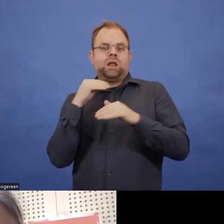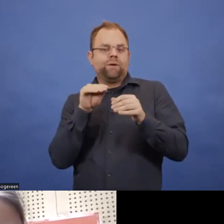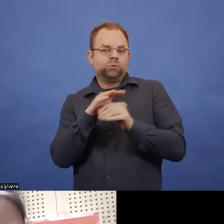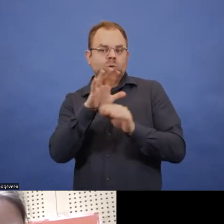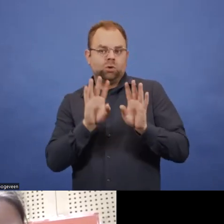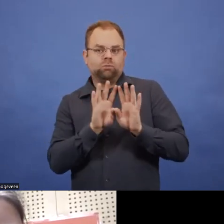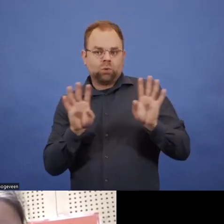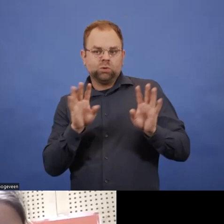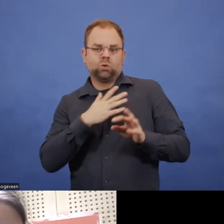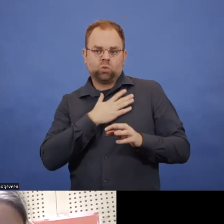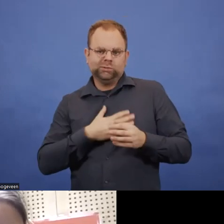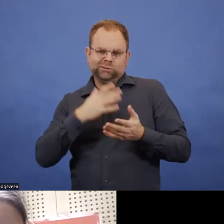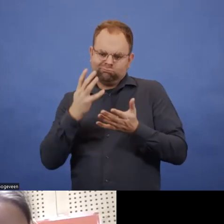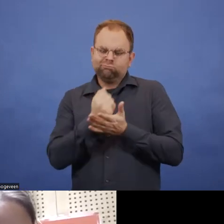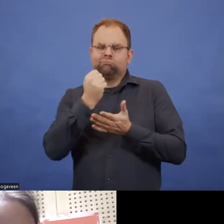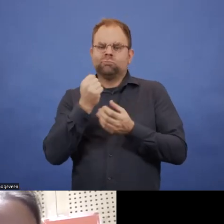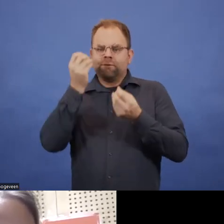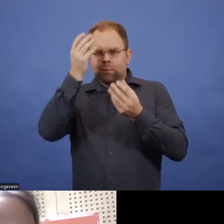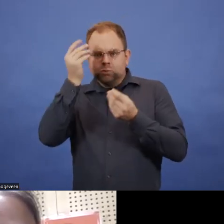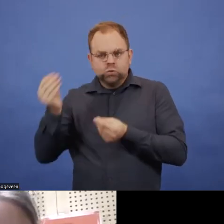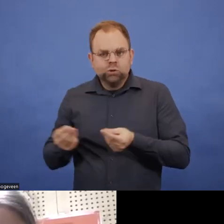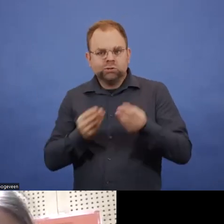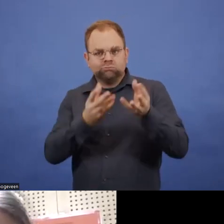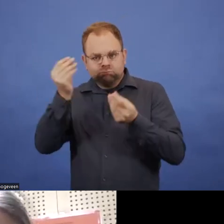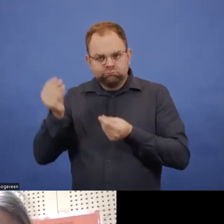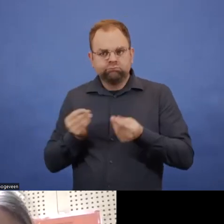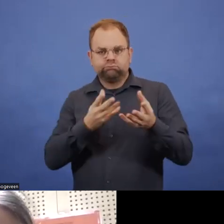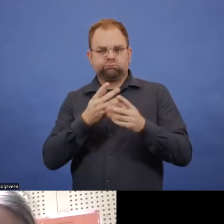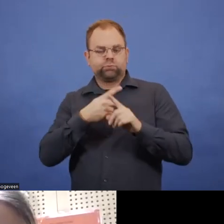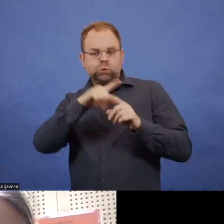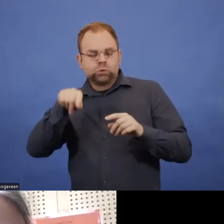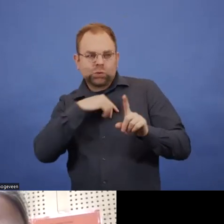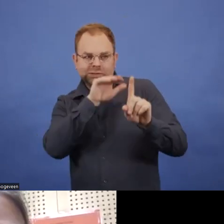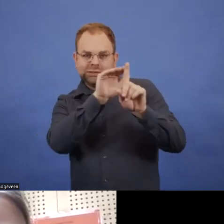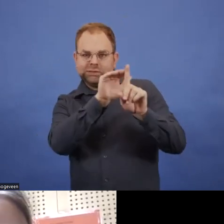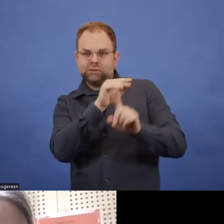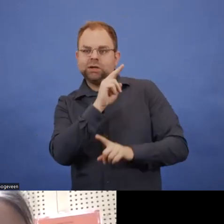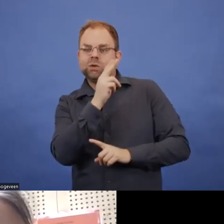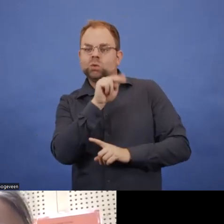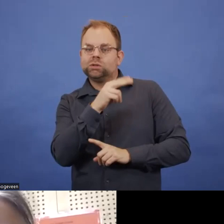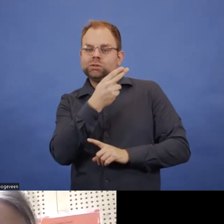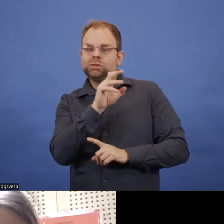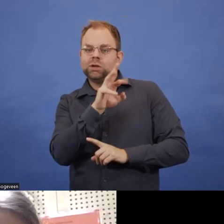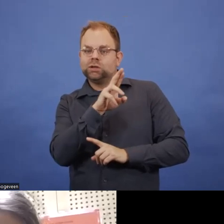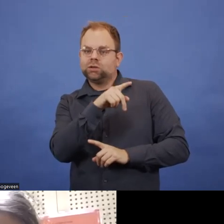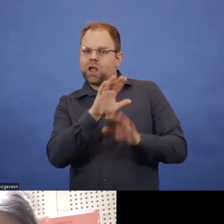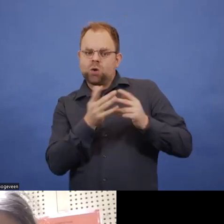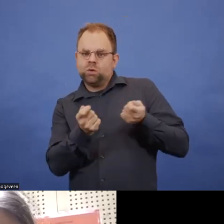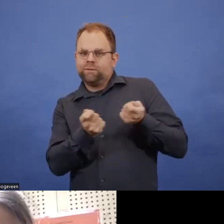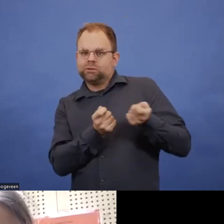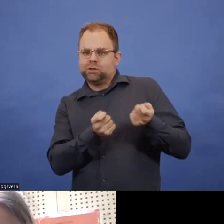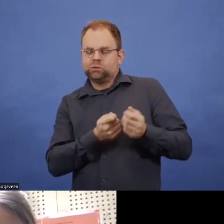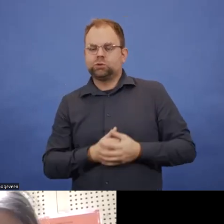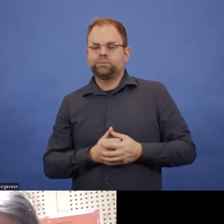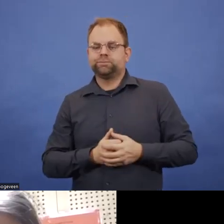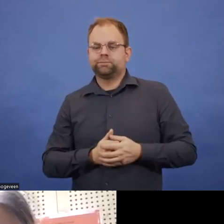dar esa información a tu organización. Ese es un ejemplo. Lo que nosotros estamos haciendo